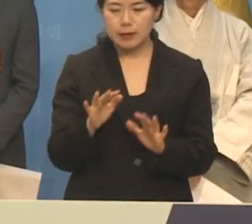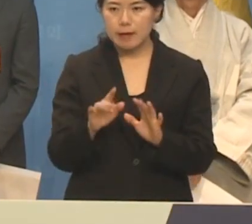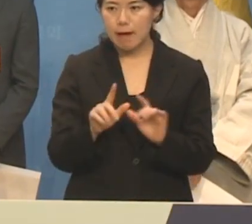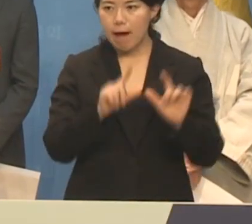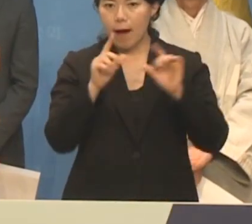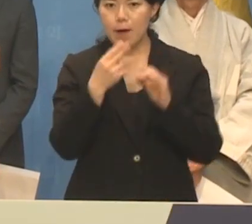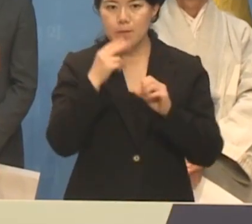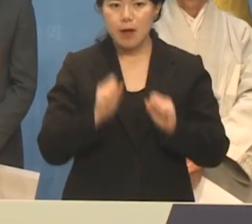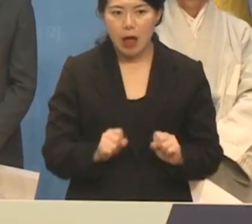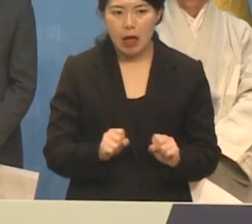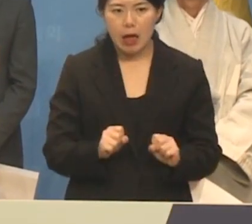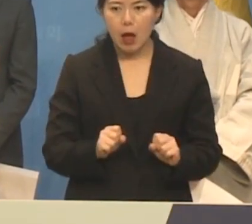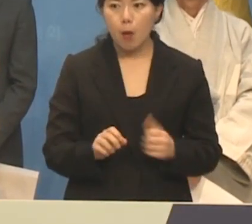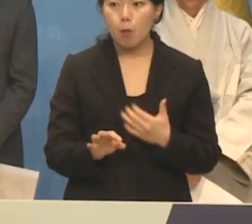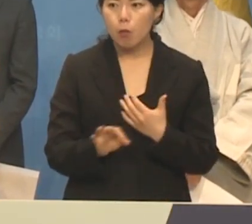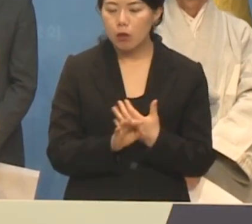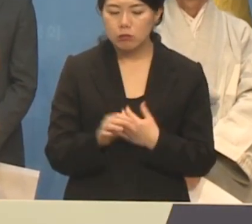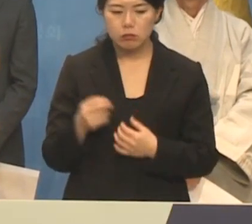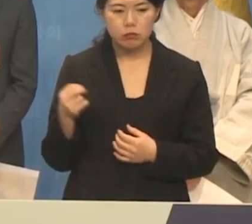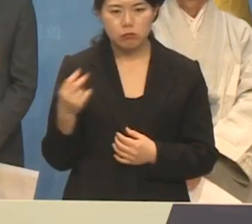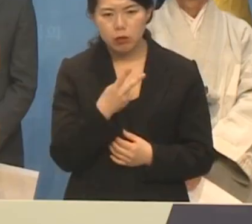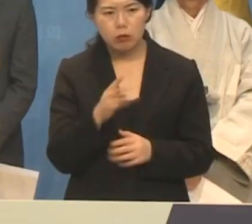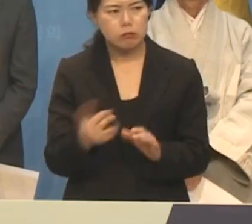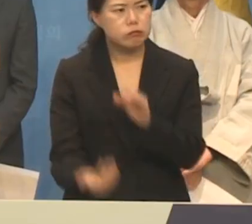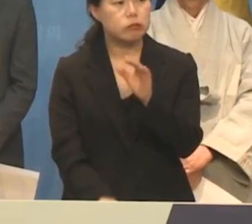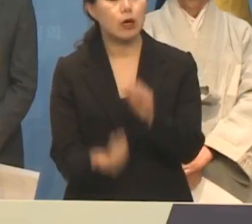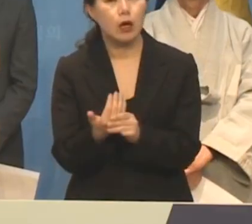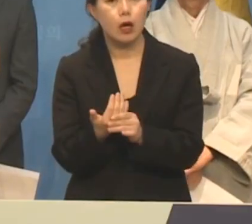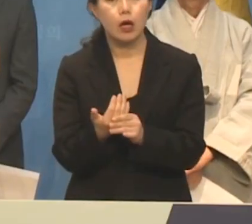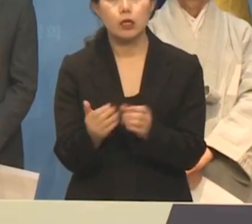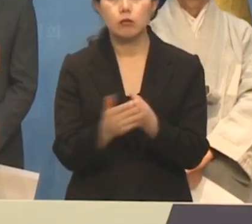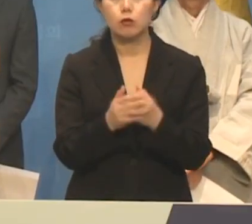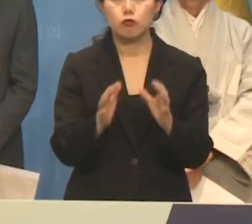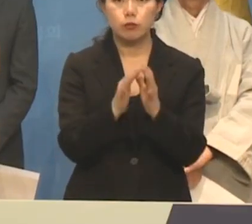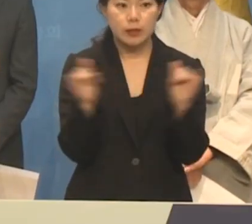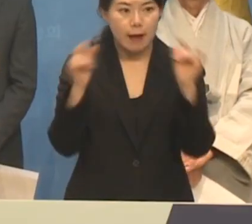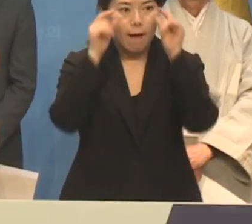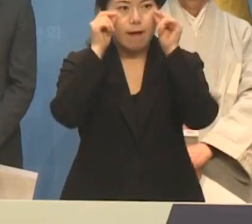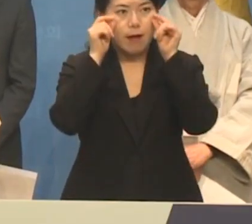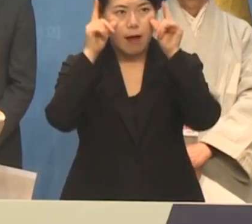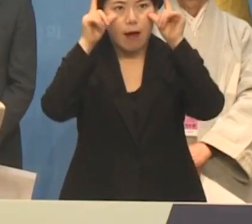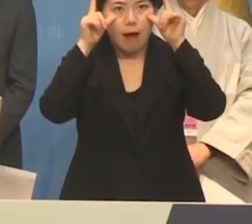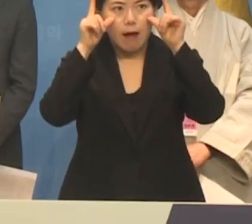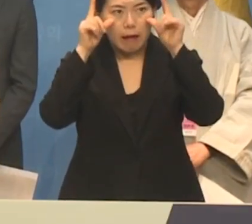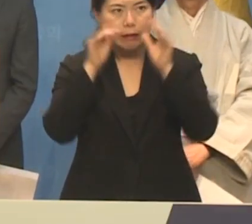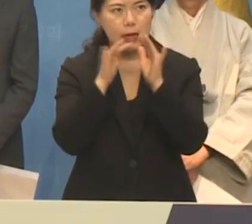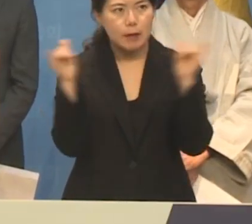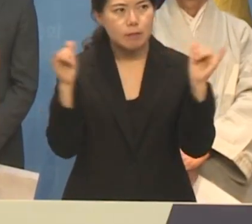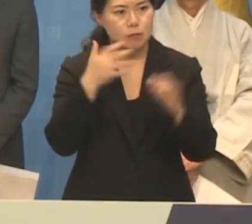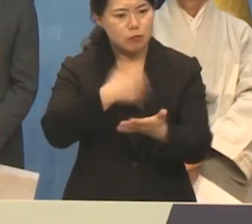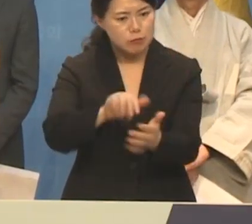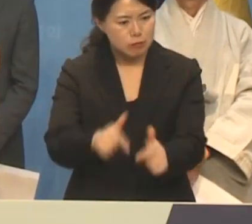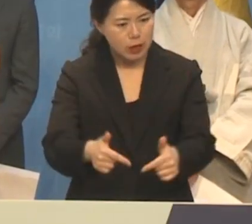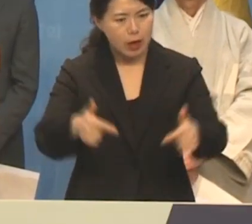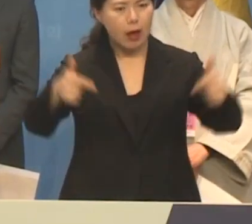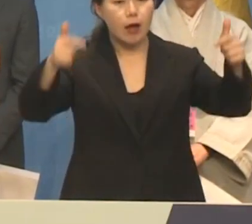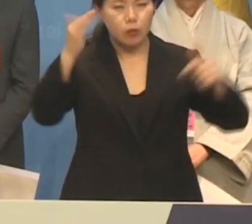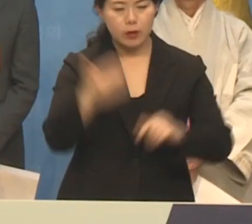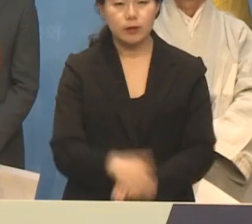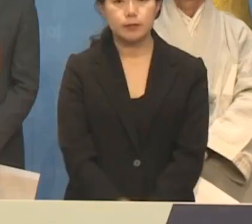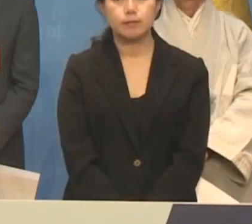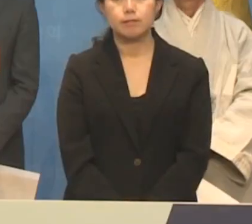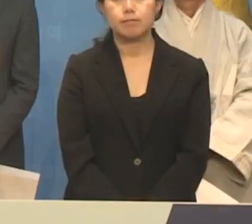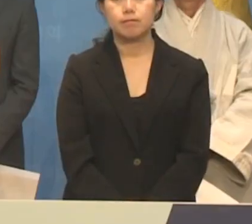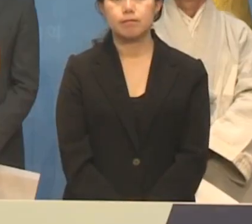또 이런 꼴이 생겨요. 이게 항상 국민들이 깨어있는 국민들이 수가 늘어나서 성숙해지면